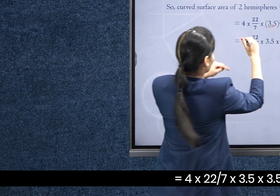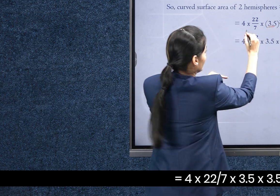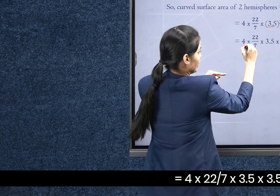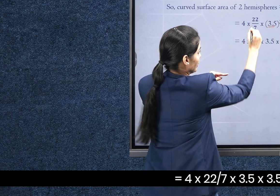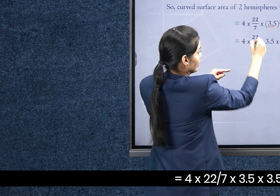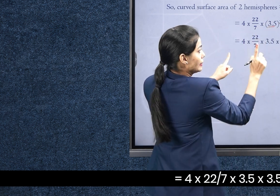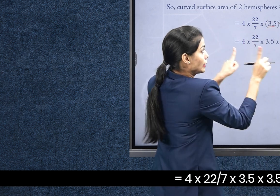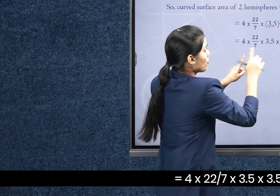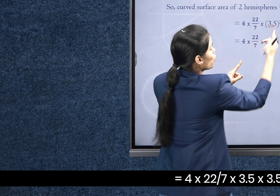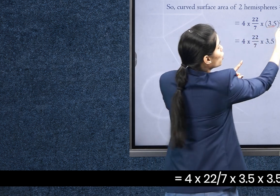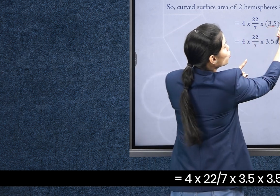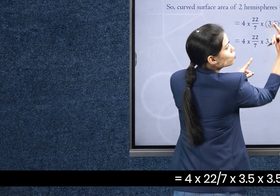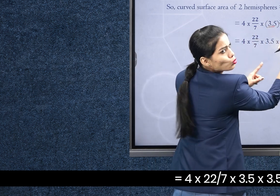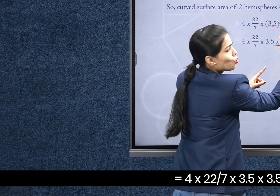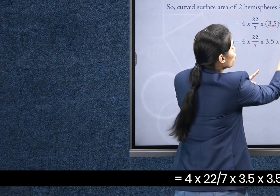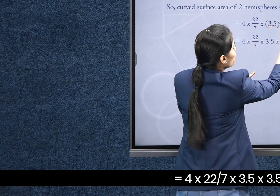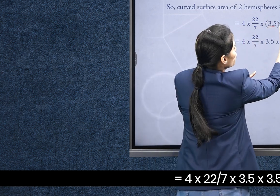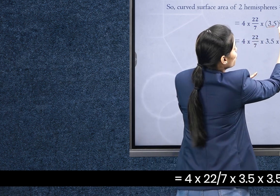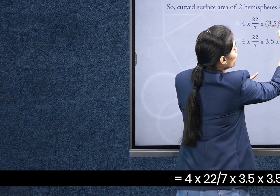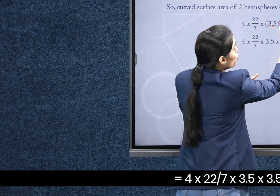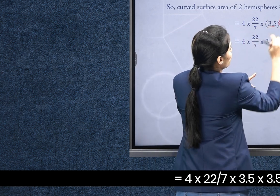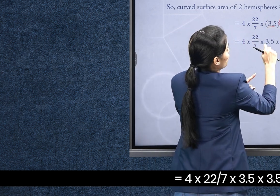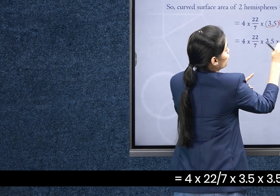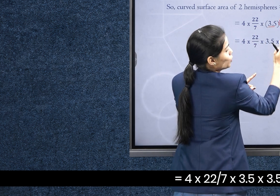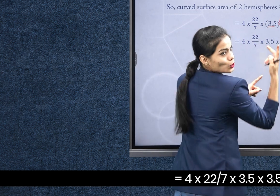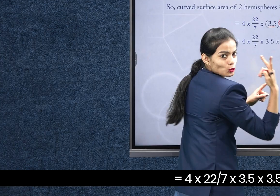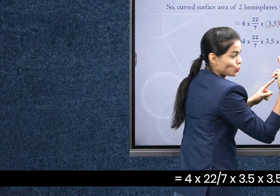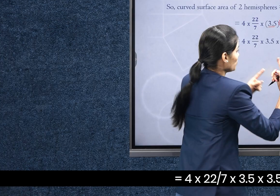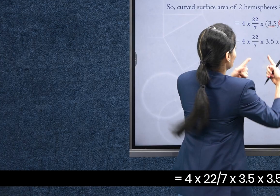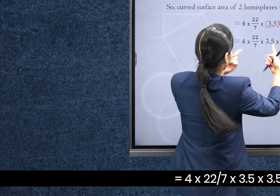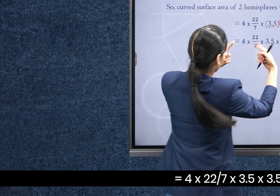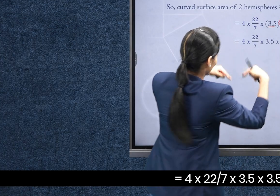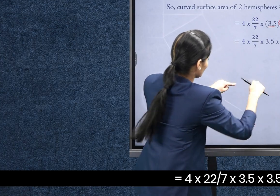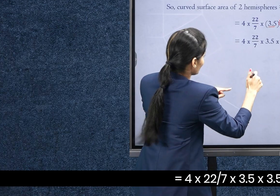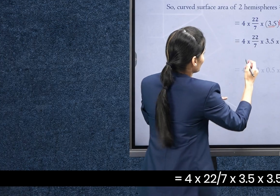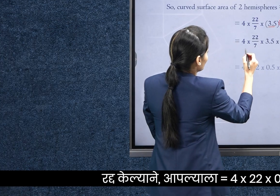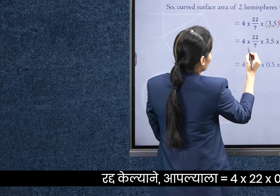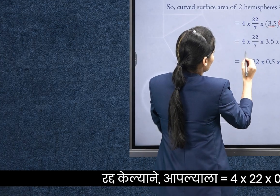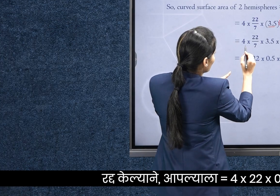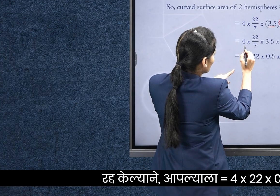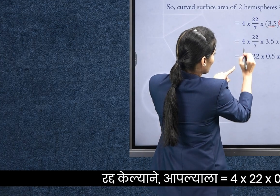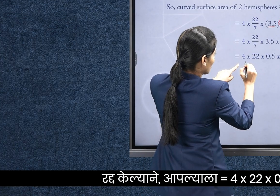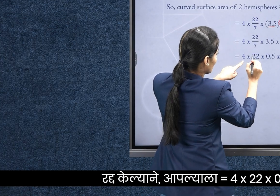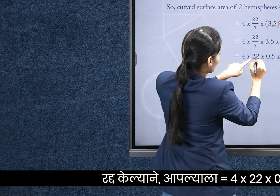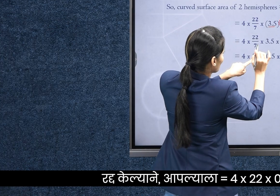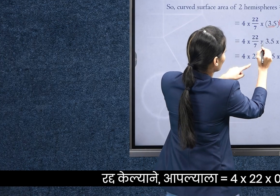बरोबर 4 गुणिले 22/7 गुणिले 3.5 गुणिले 3.5 रद्द केल्याने आपल्याला